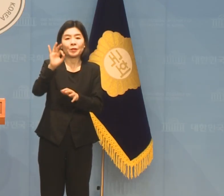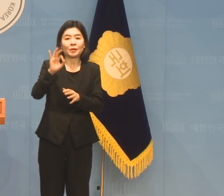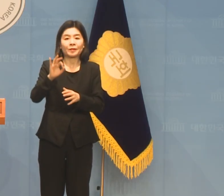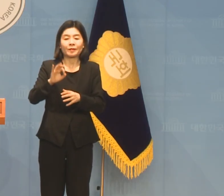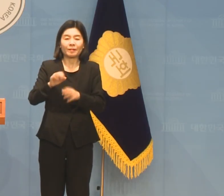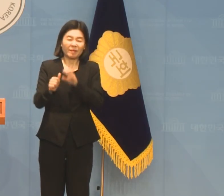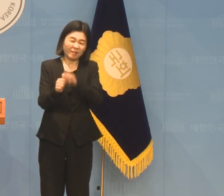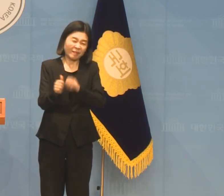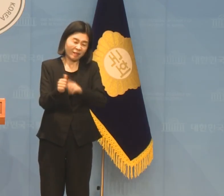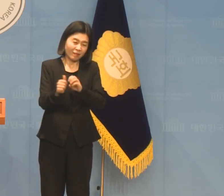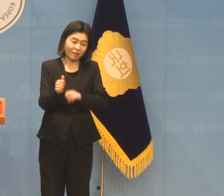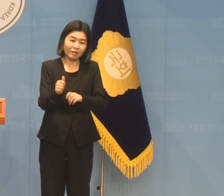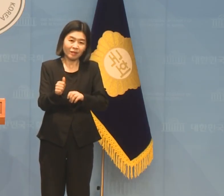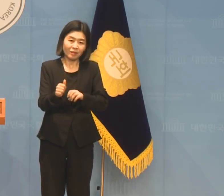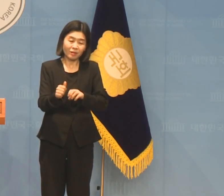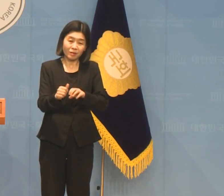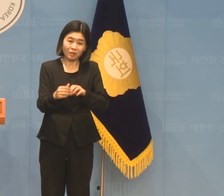것입니까?